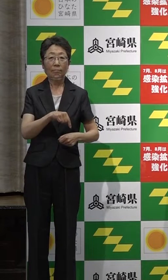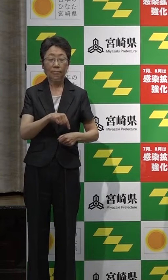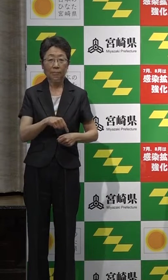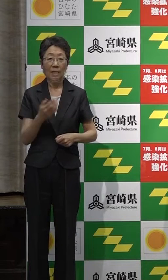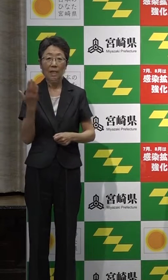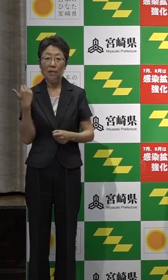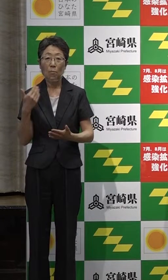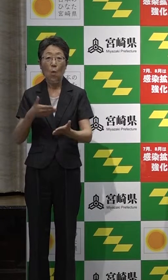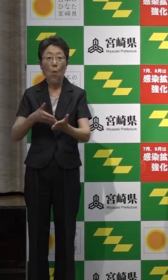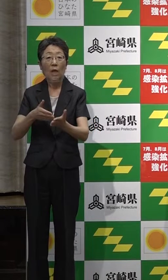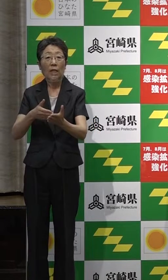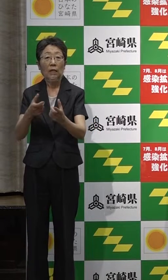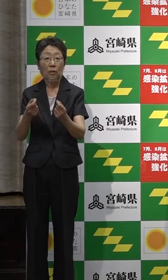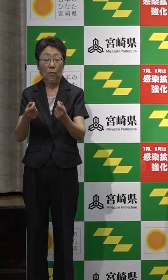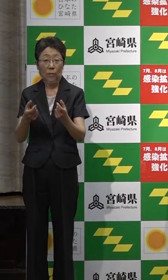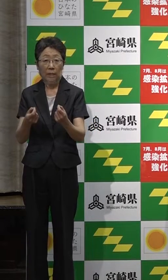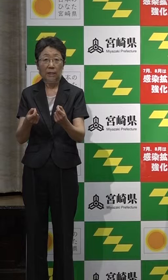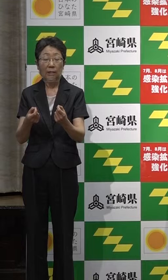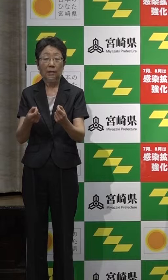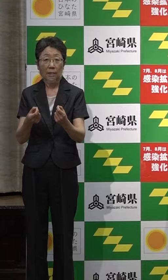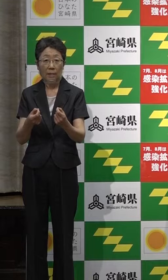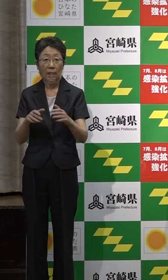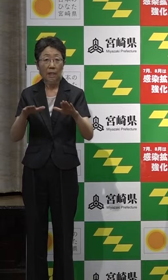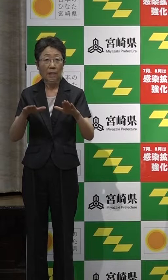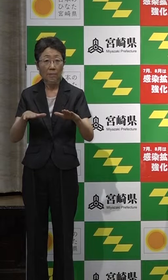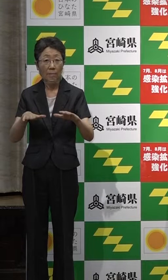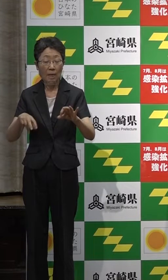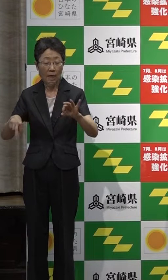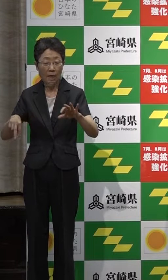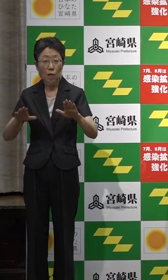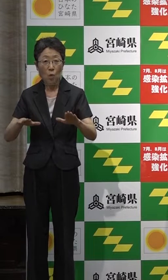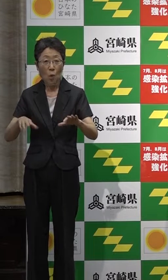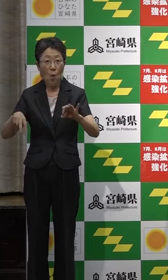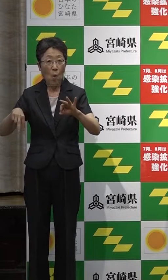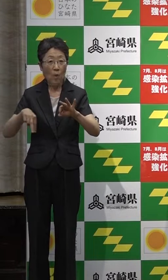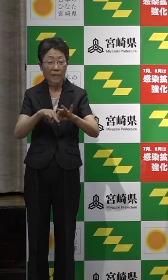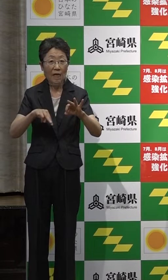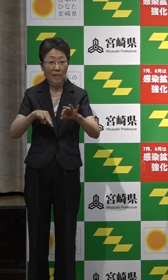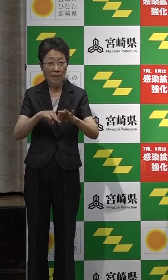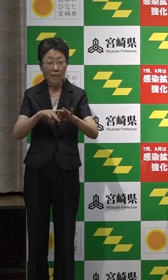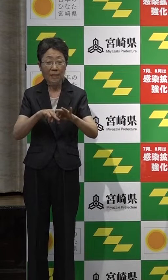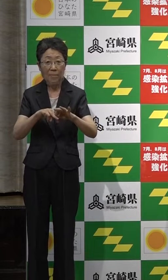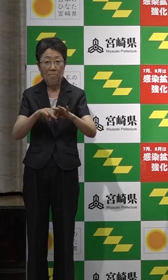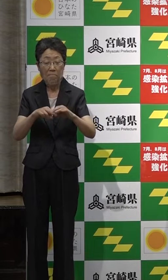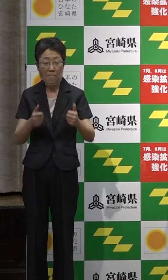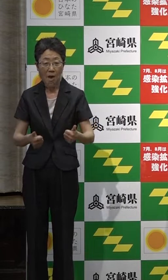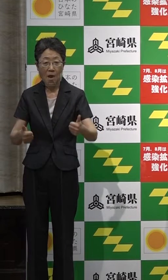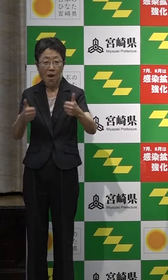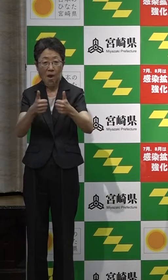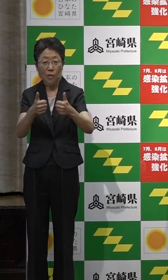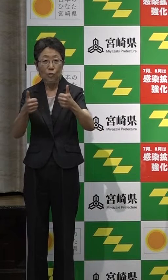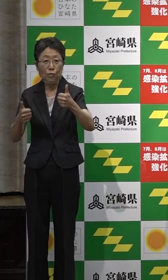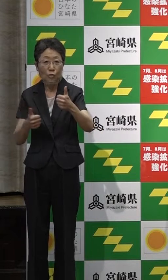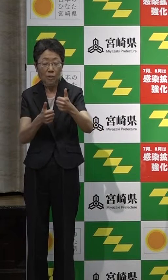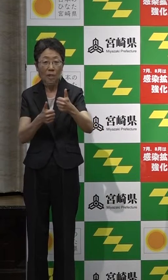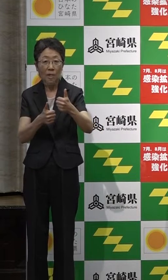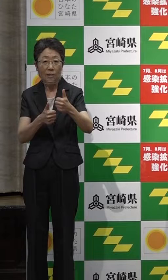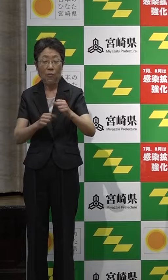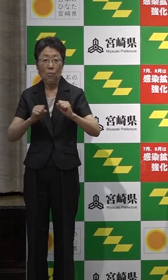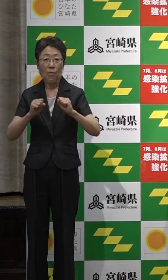が、今日もサッカーのですね、準決勝を行われて、私も楽しみにしておりま